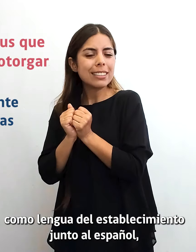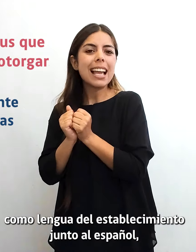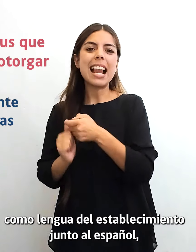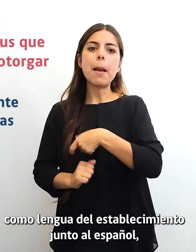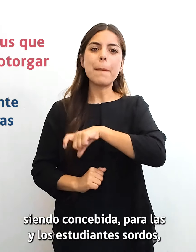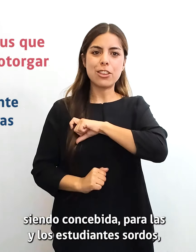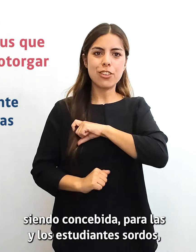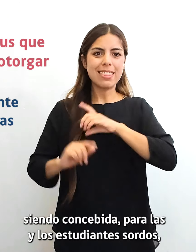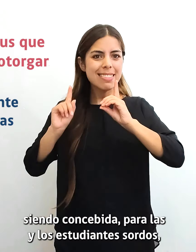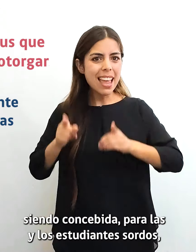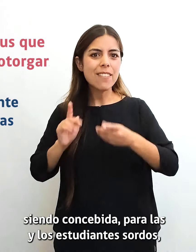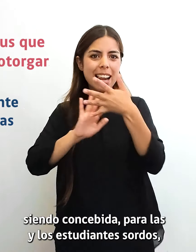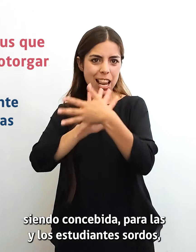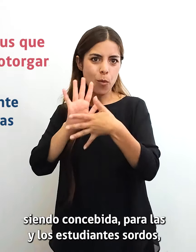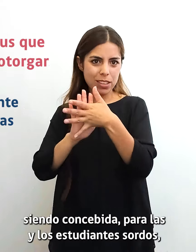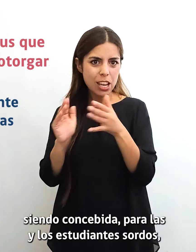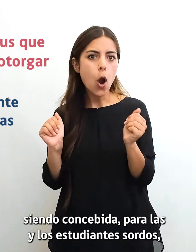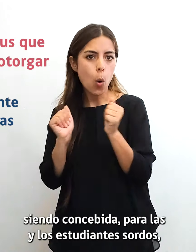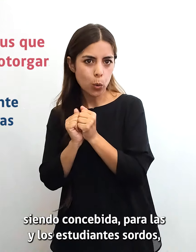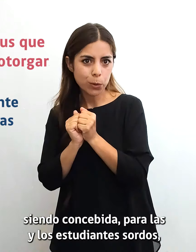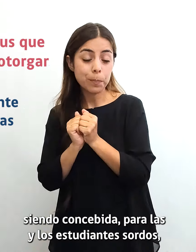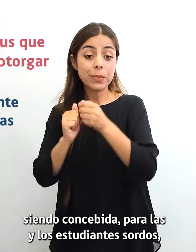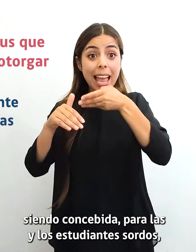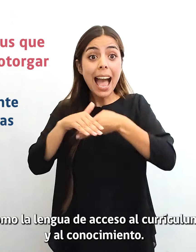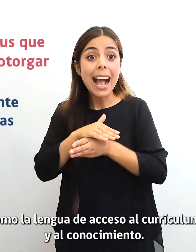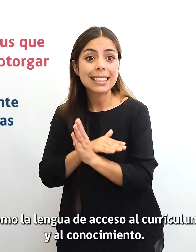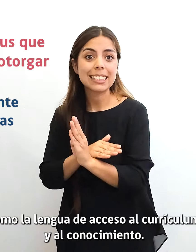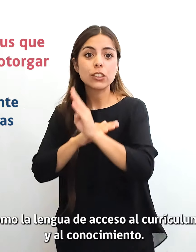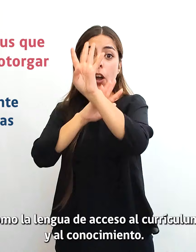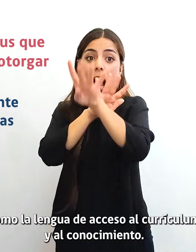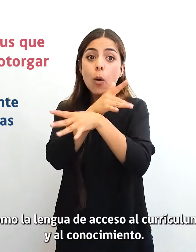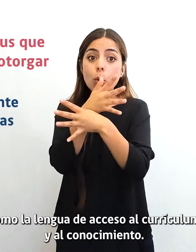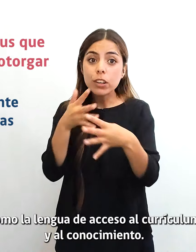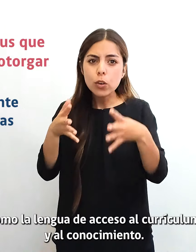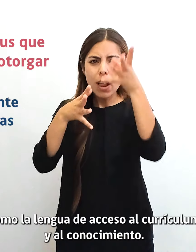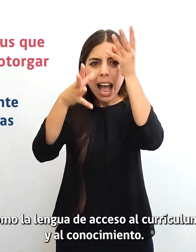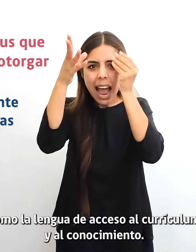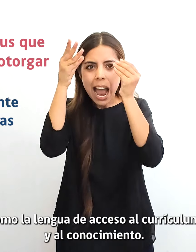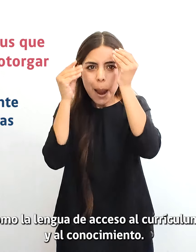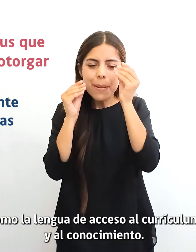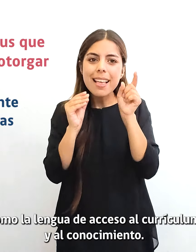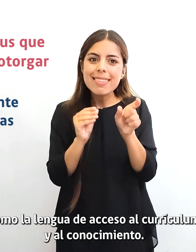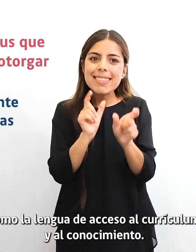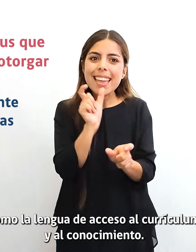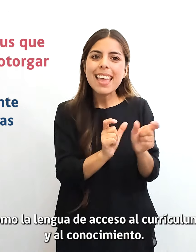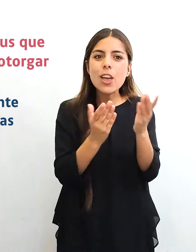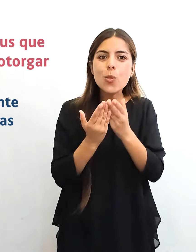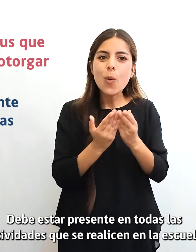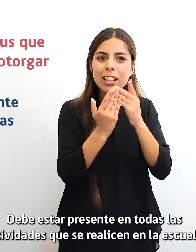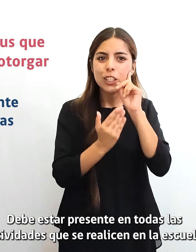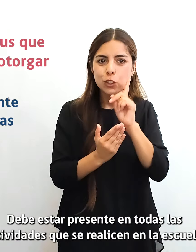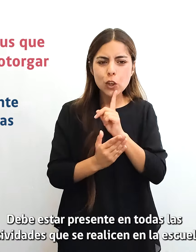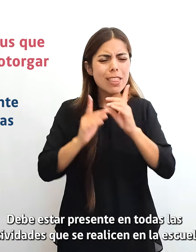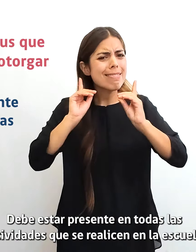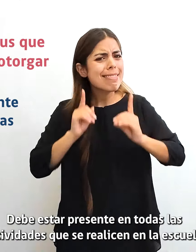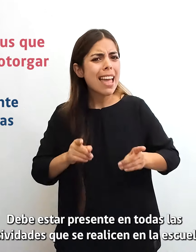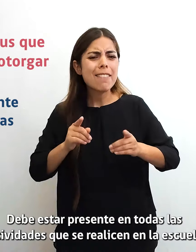español, siendo concebida para las y los estudiantes sordos como la lengua de acceso al currículum y al conocimiento. Debe estar presente en todas